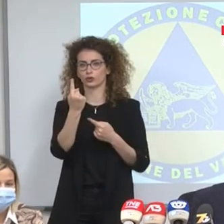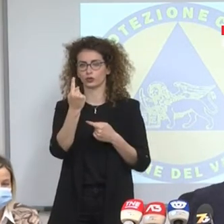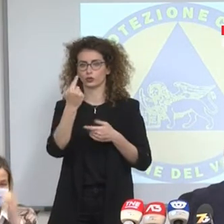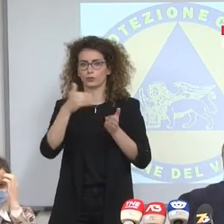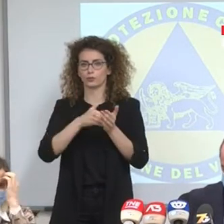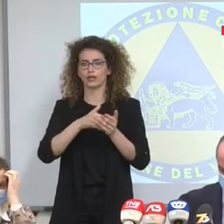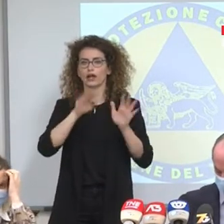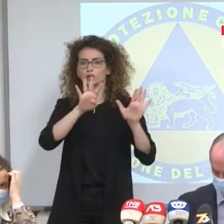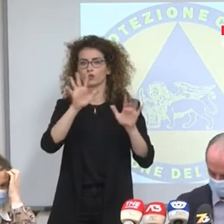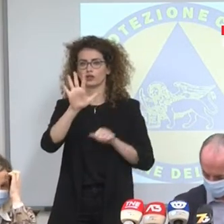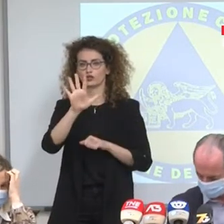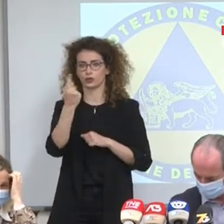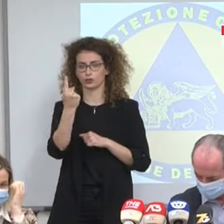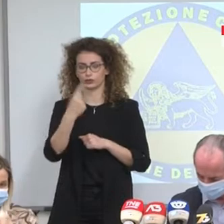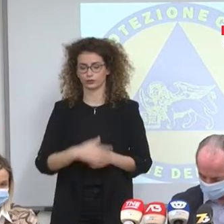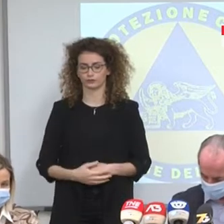10.091.951.